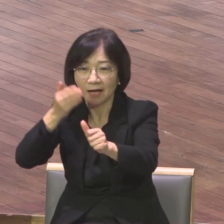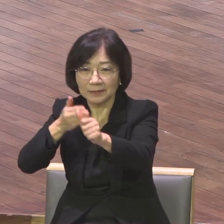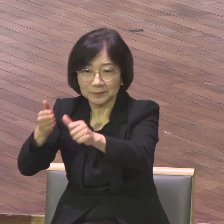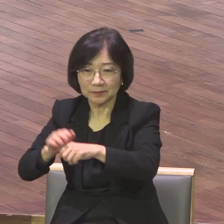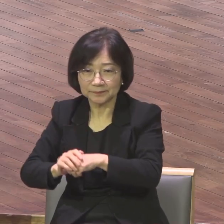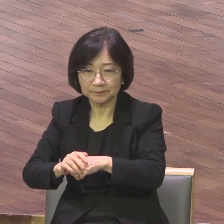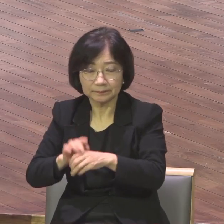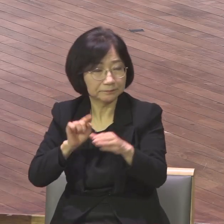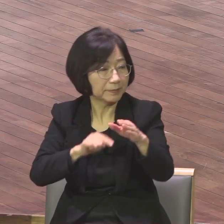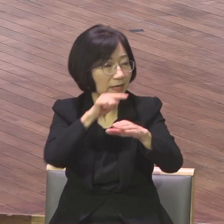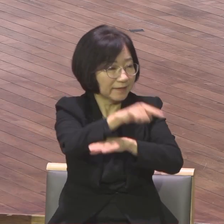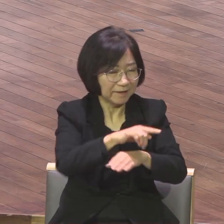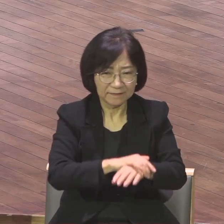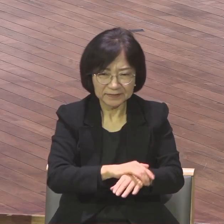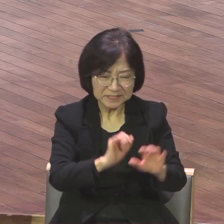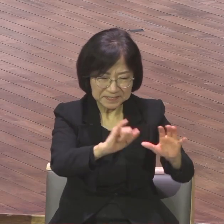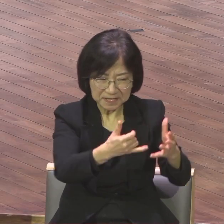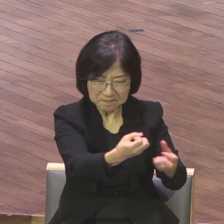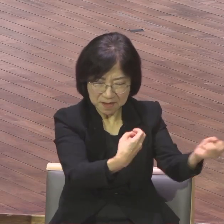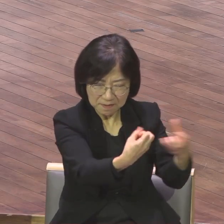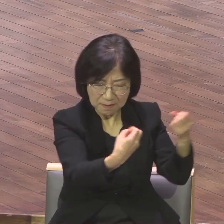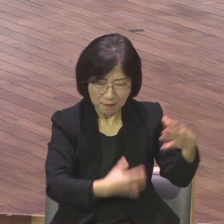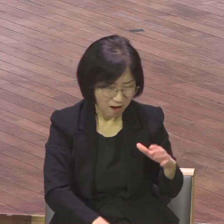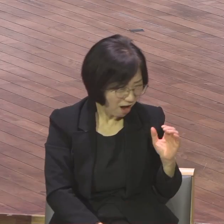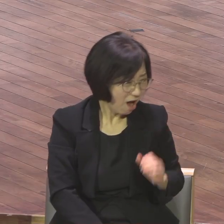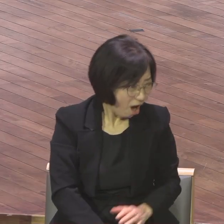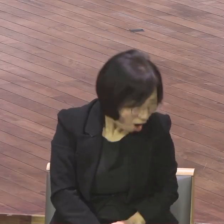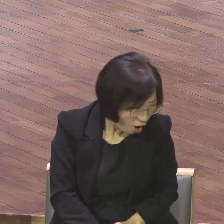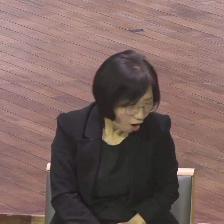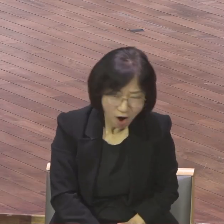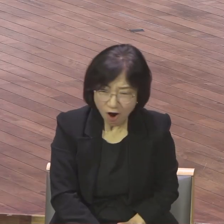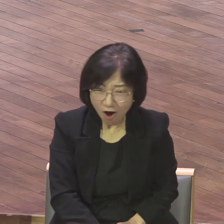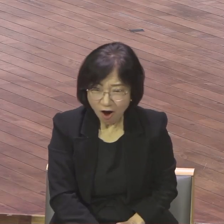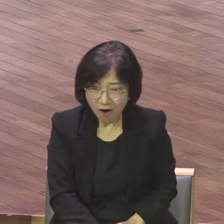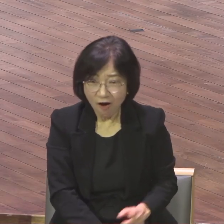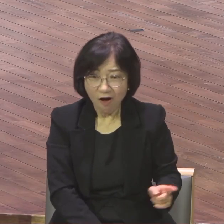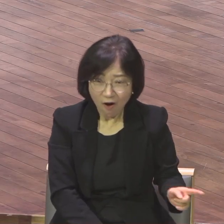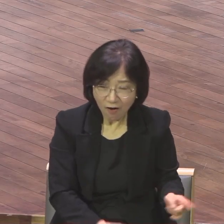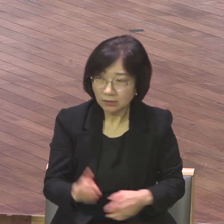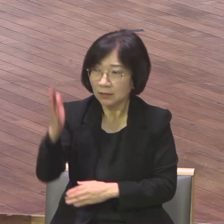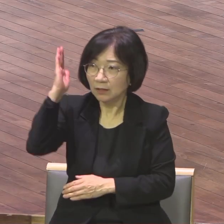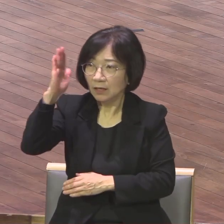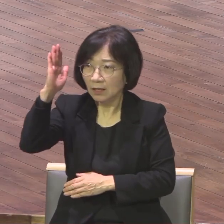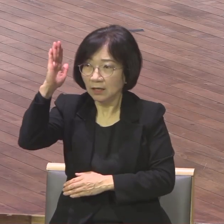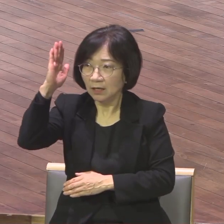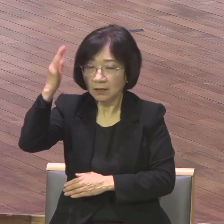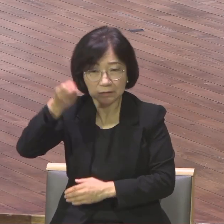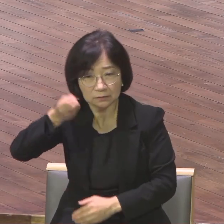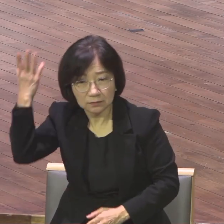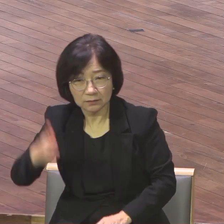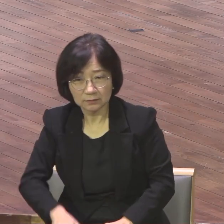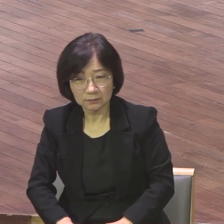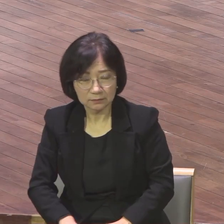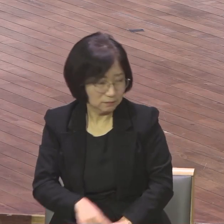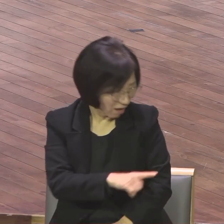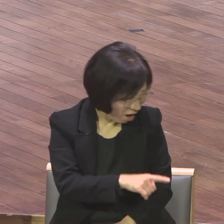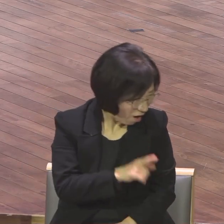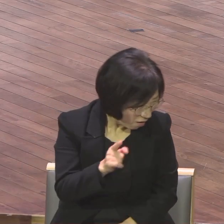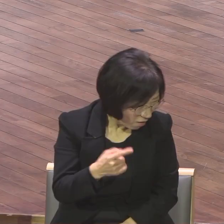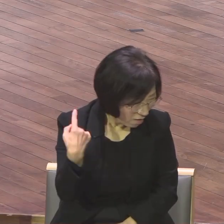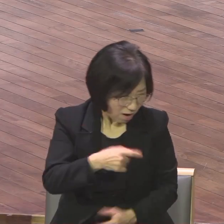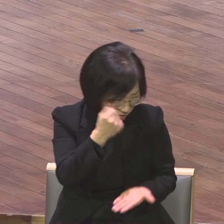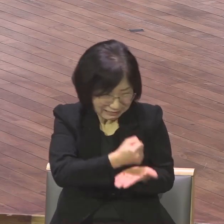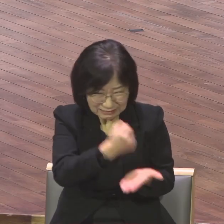무슨 소리를 자꾸 들으면 헷갈려 버려요. 왜 흔들리느냐? 자꾸 쓸데없는 외부에 맞지도 않는 말